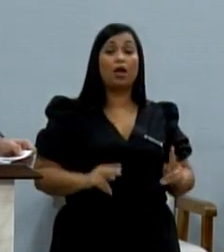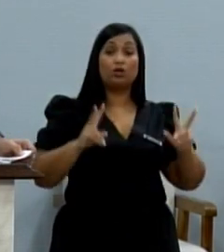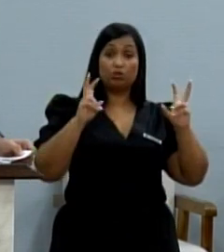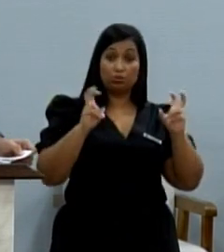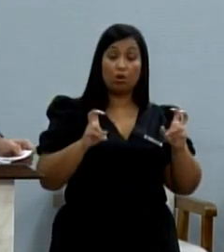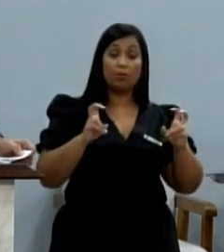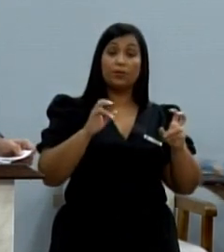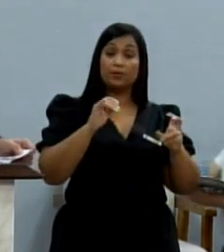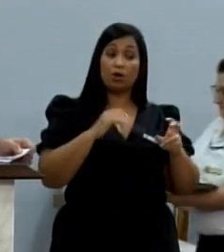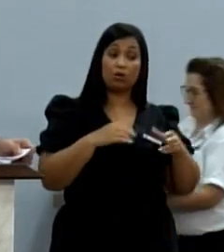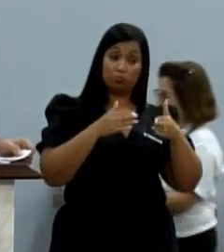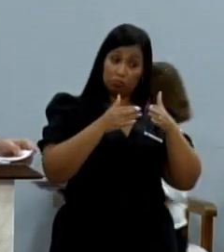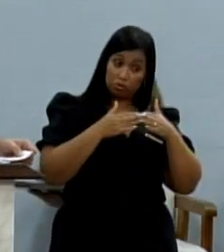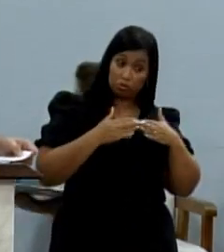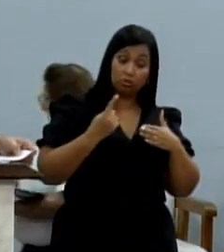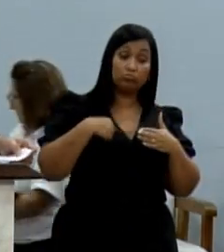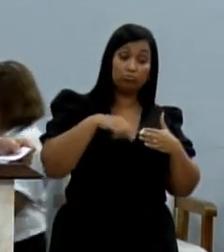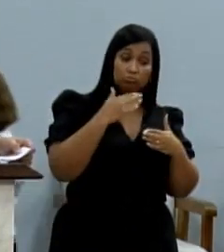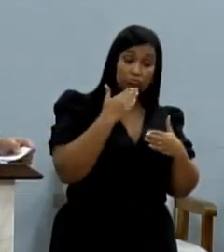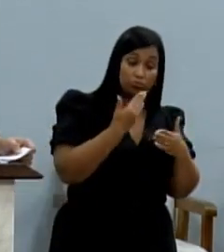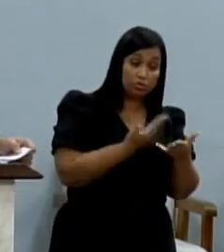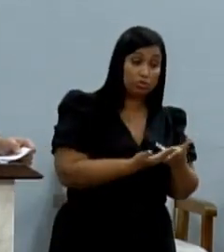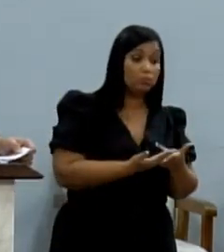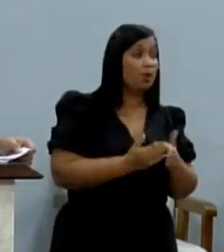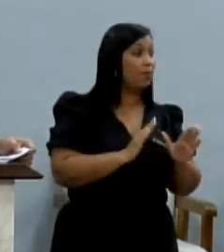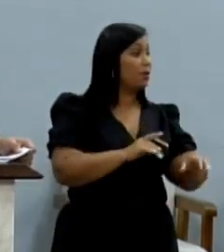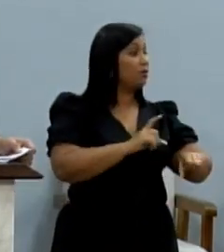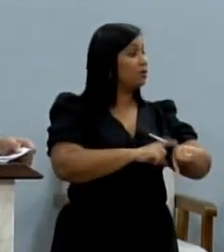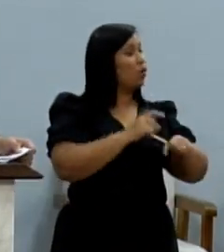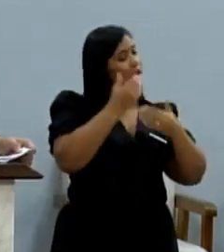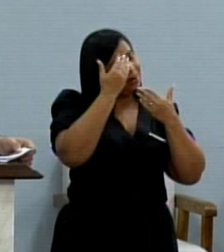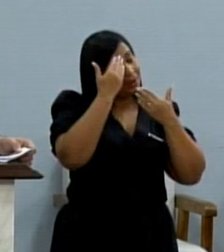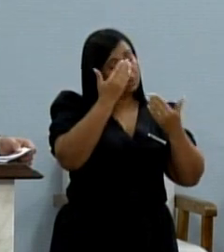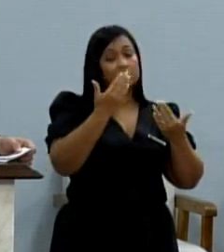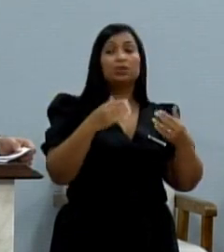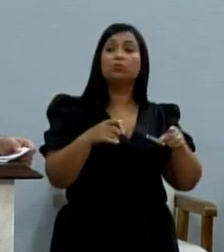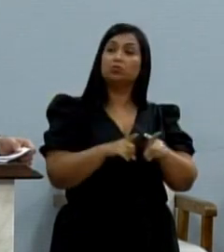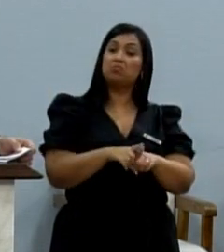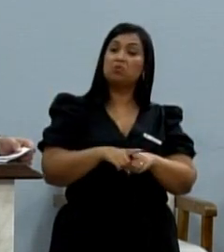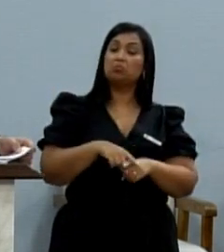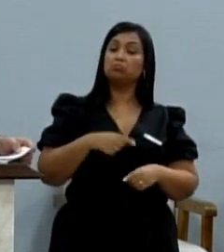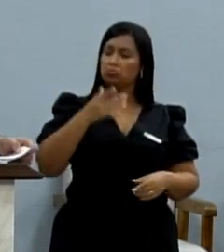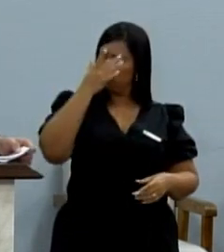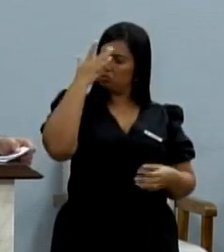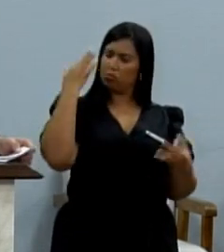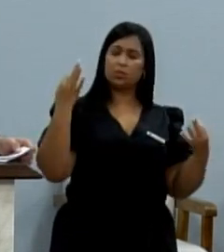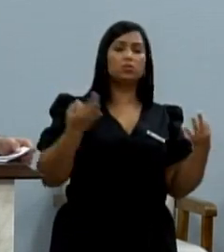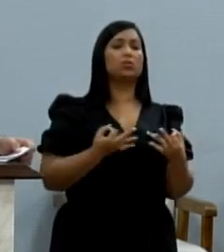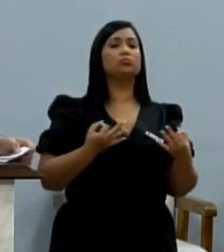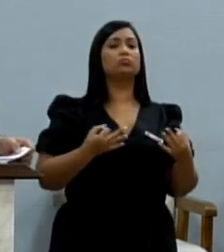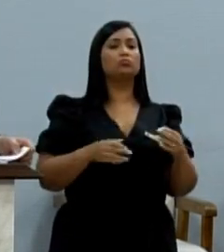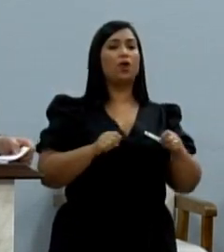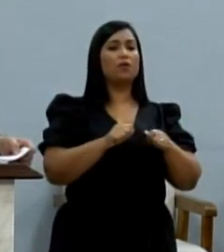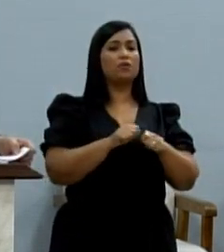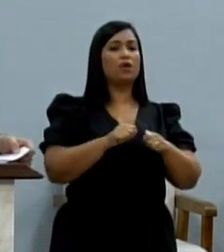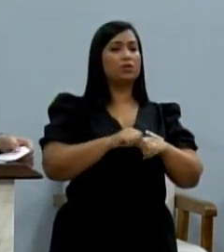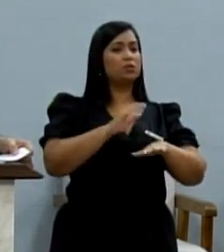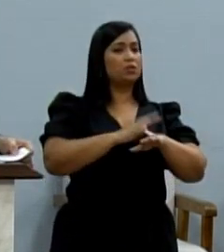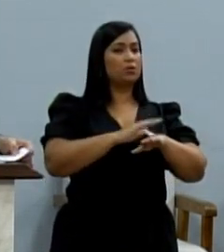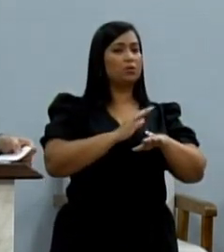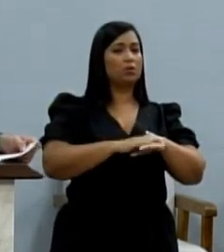cobrar a gente cobra mas também na hora de agradecer Eu também sou muito homem e humilde de fazer a minha parte em relação